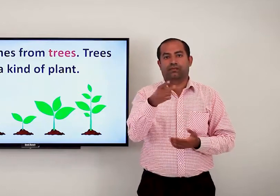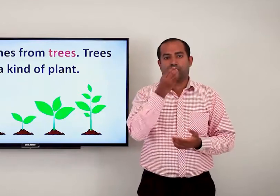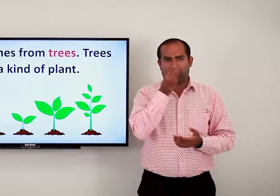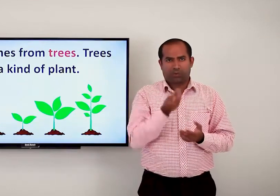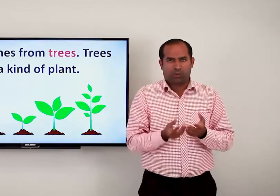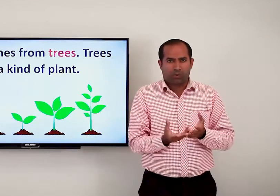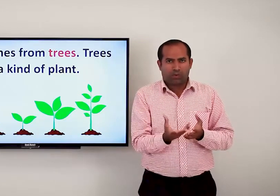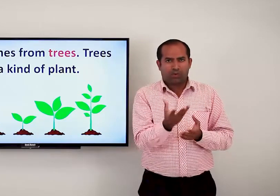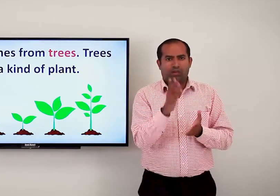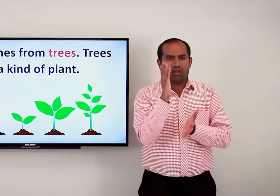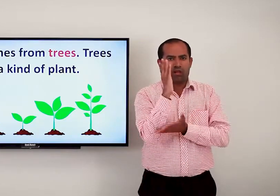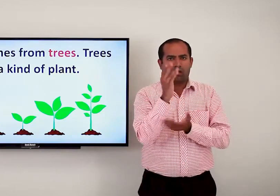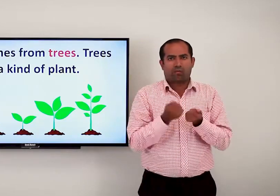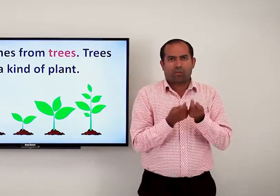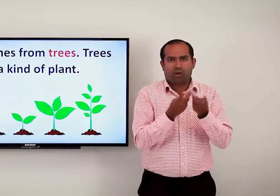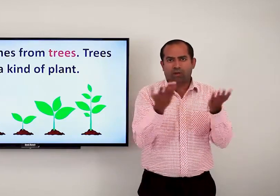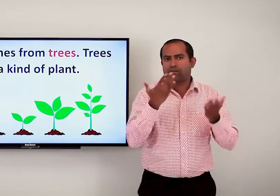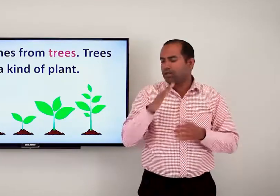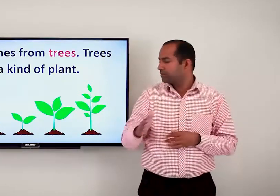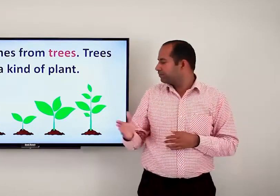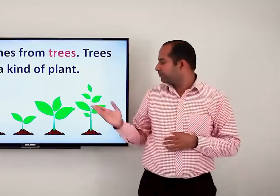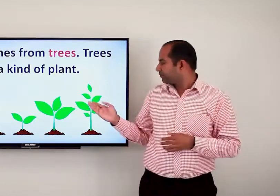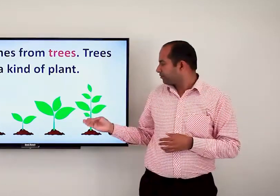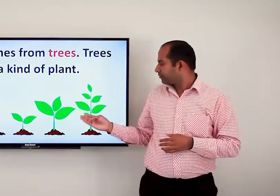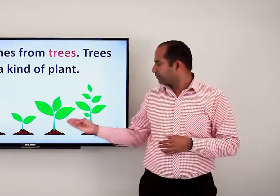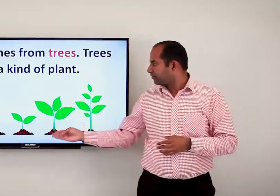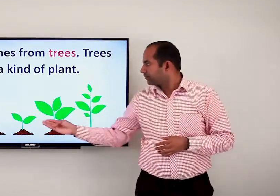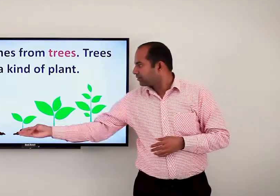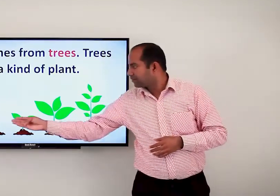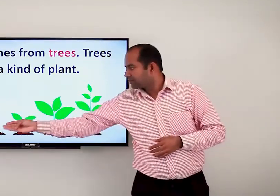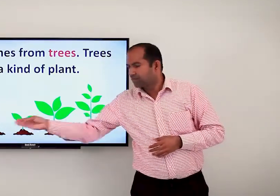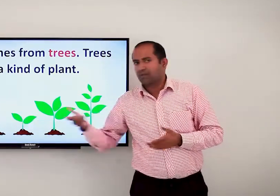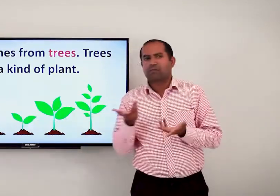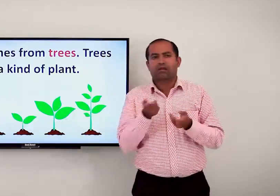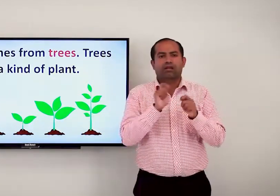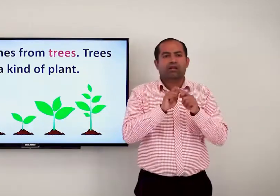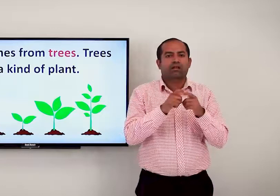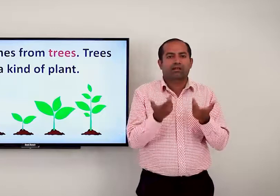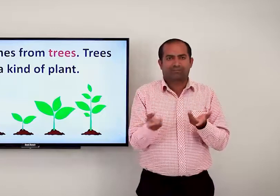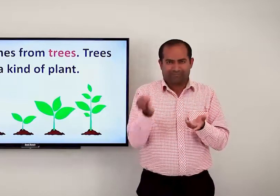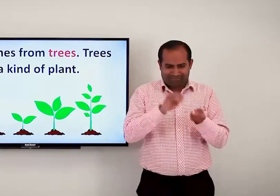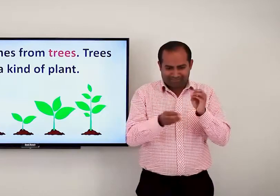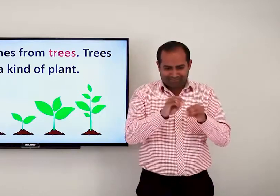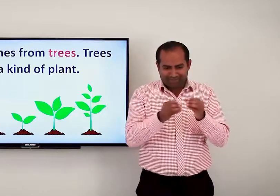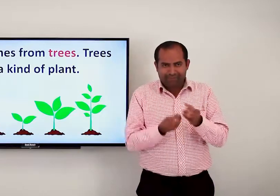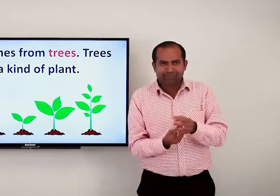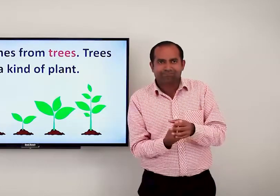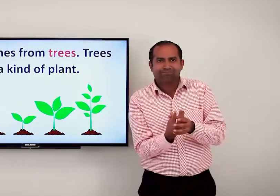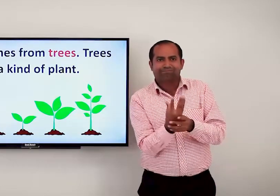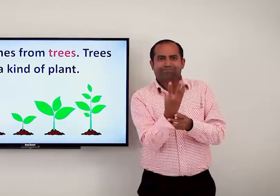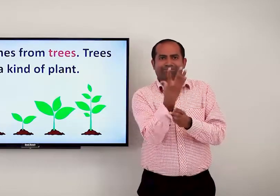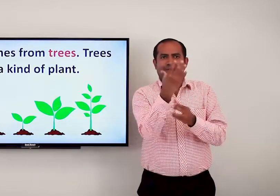ہم پودے لگاتے ہیں جو کہ بڑے ہو کر درخت بن جاتے ہیں، جن سے ہمیں لکڑی حاصل ہوتی